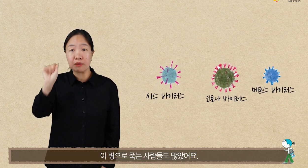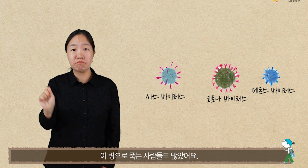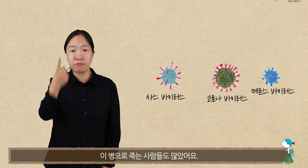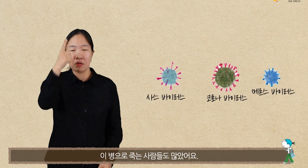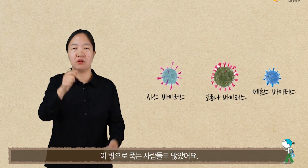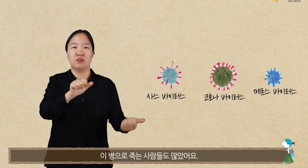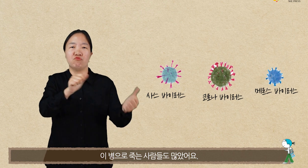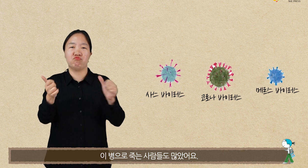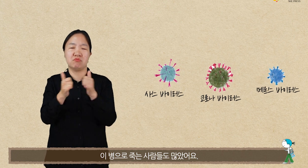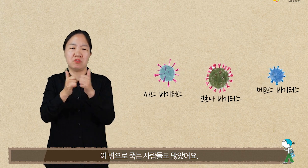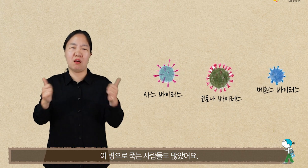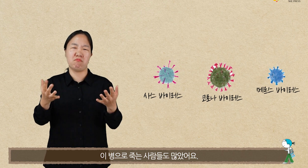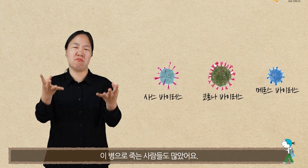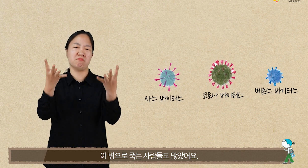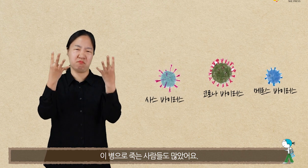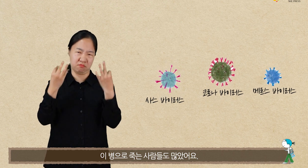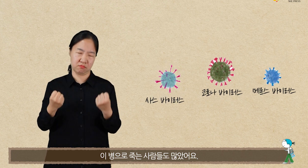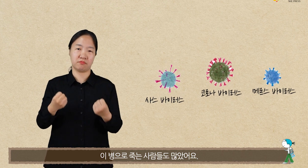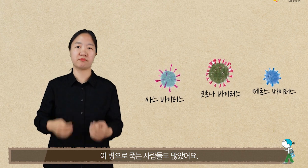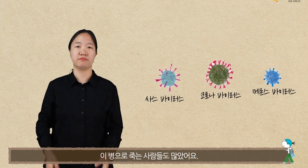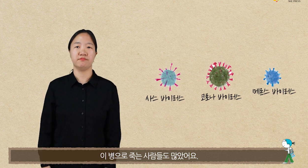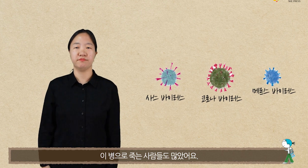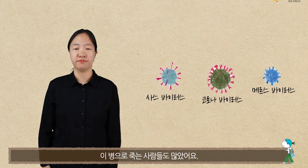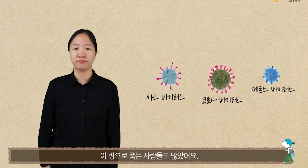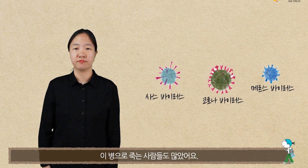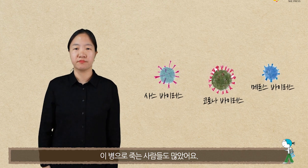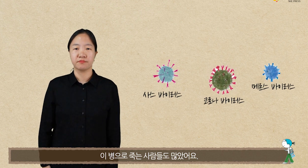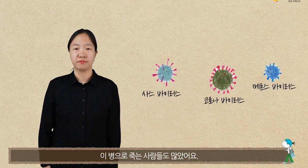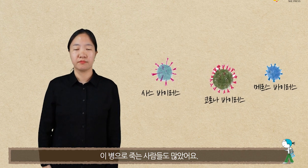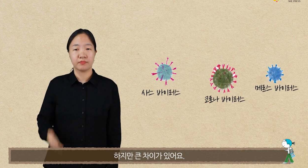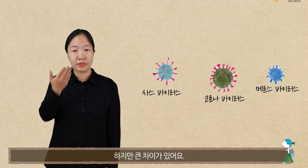이 병으로 죽는 사람들도 많았어요.